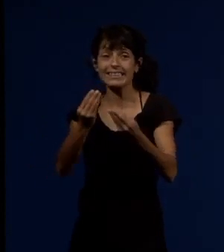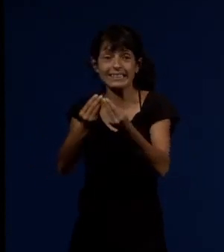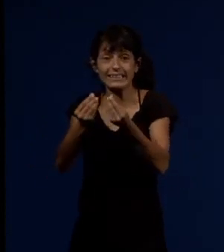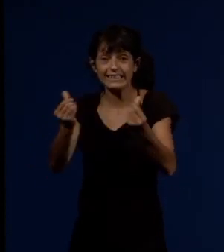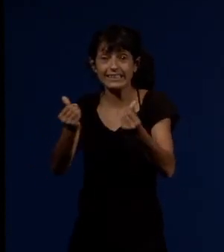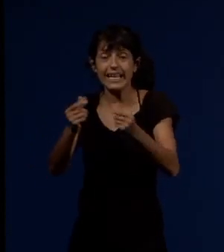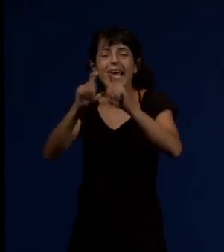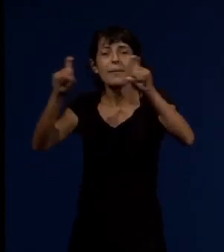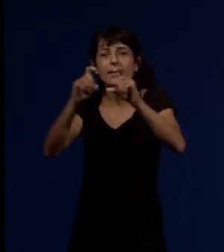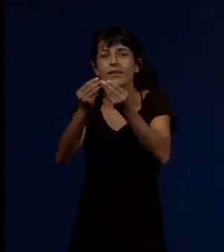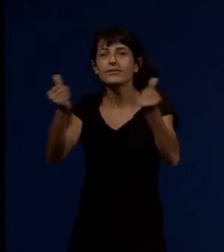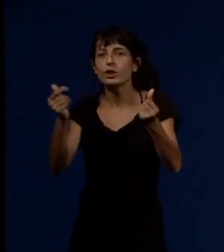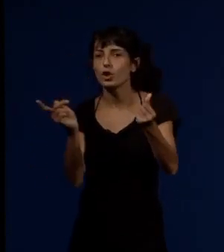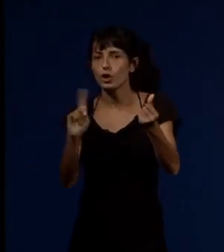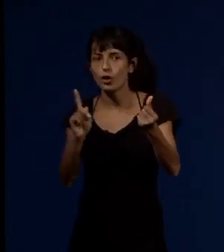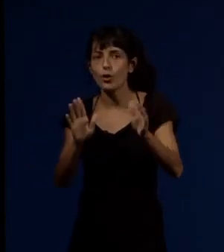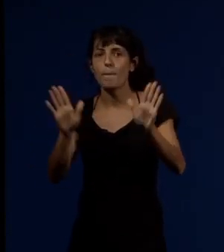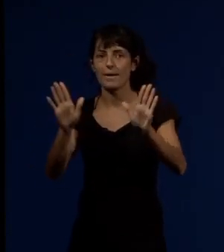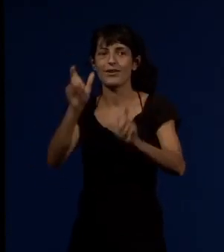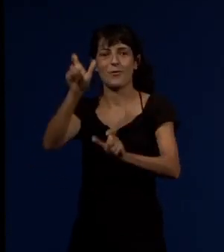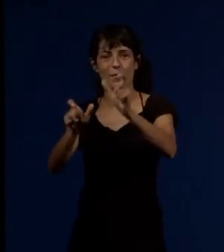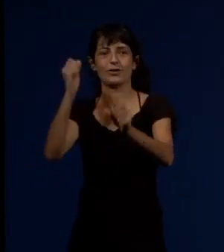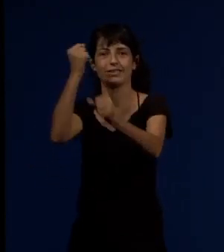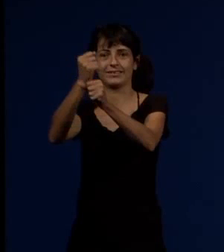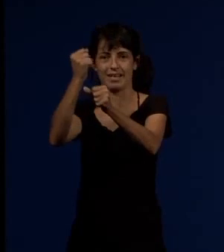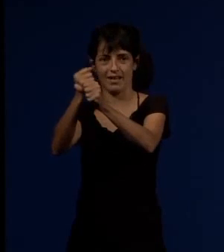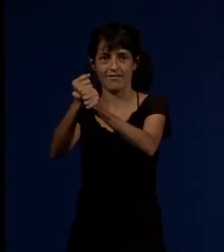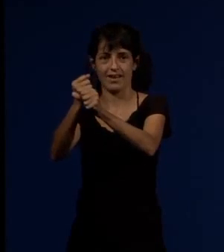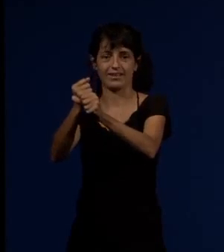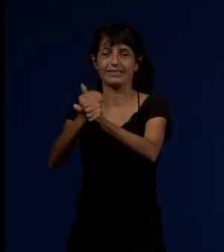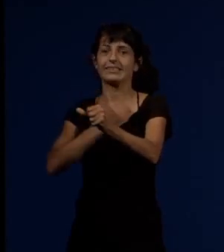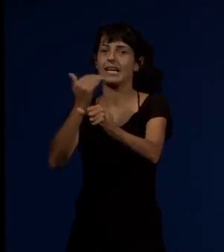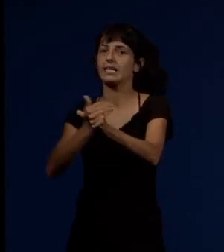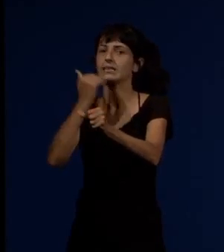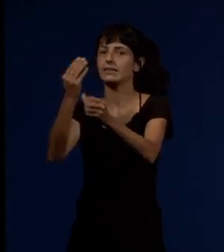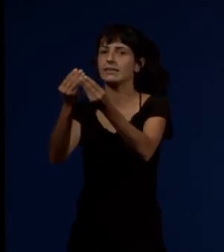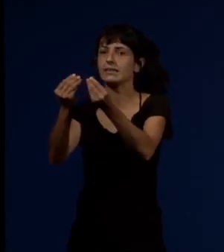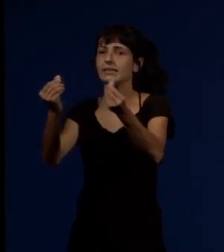non as empresas, sino os centos e centos de postos de traballo que hai tras de